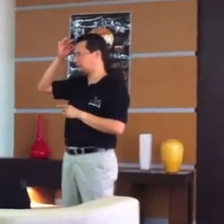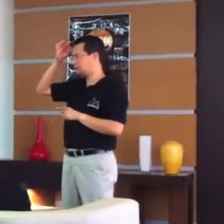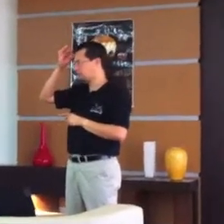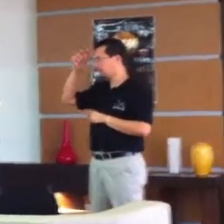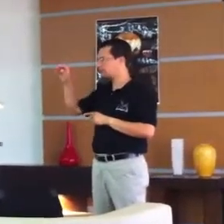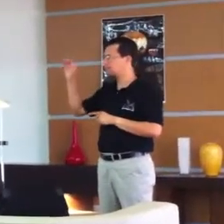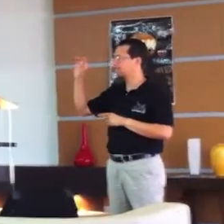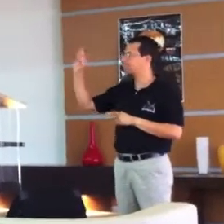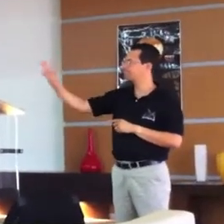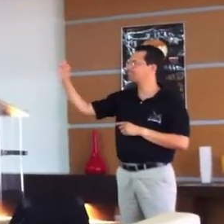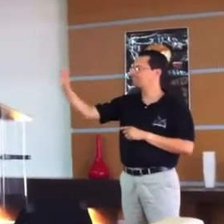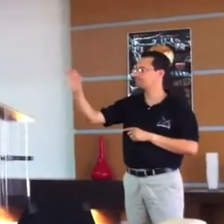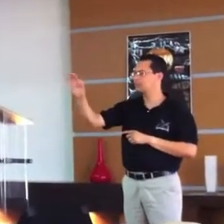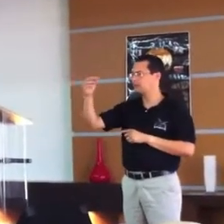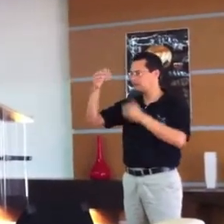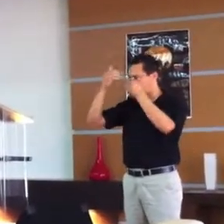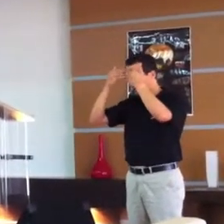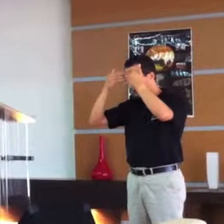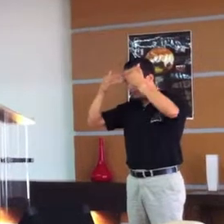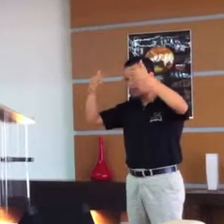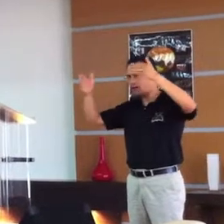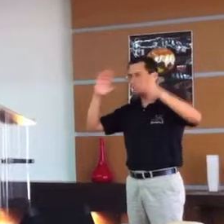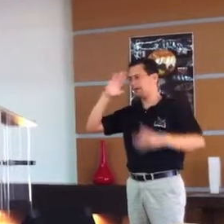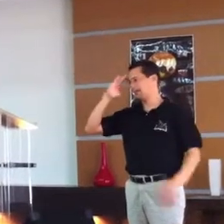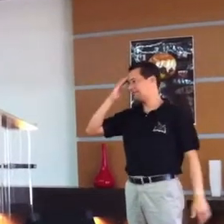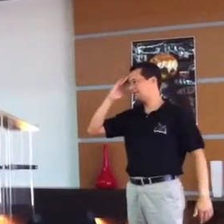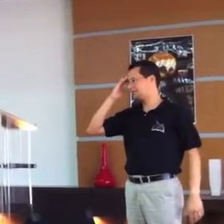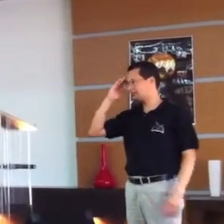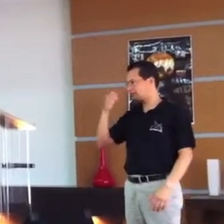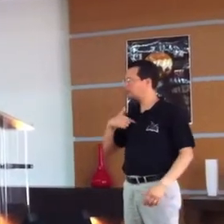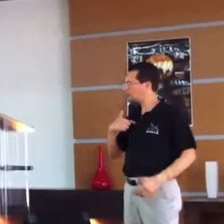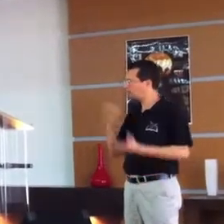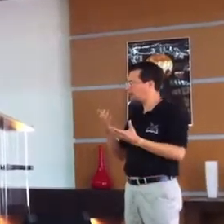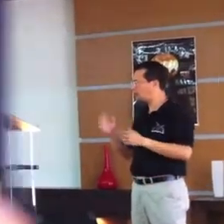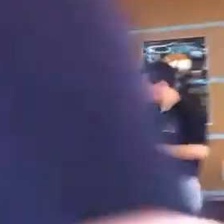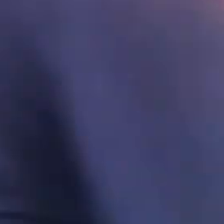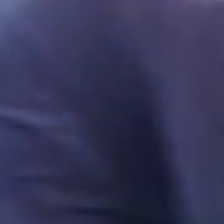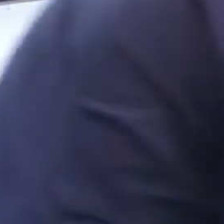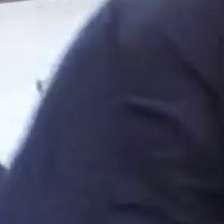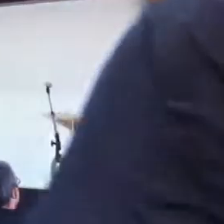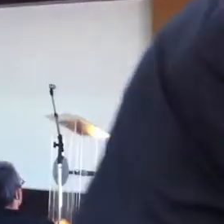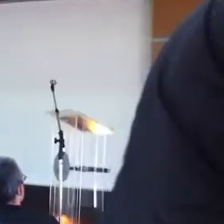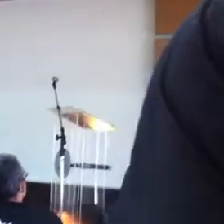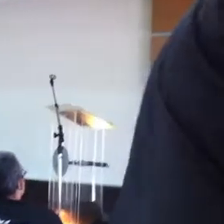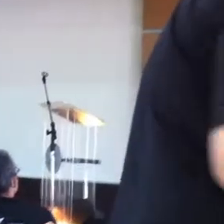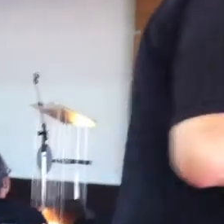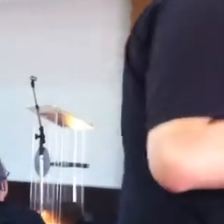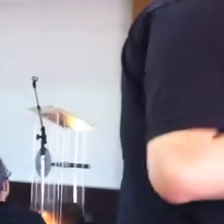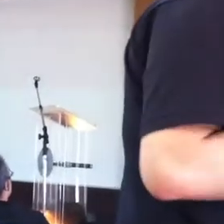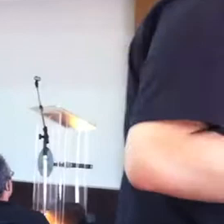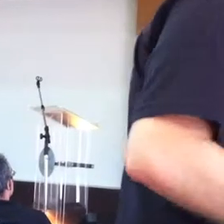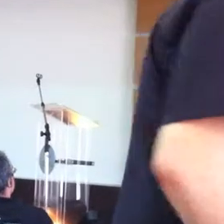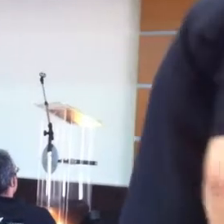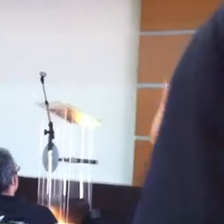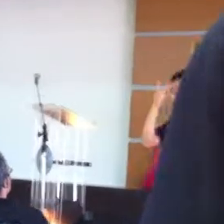a nos fazer a raciocinar. Porque o que eu quero mesmo é uma mudança de paradigma. Meu desafio para o